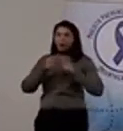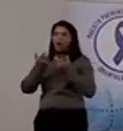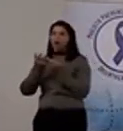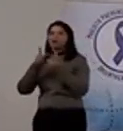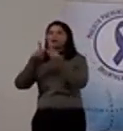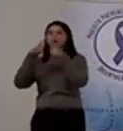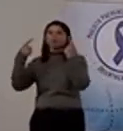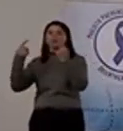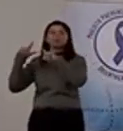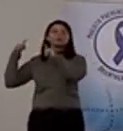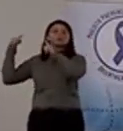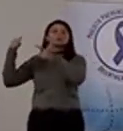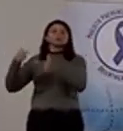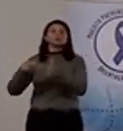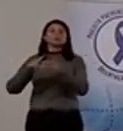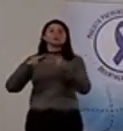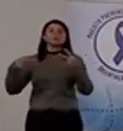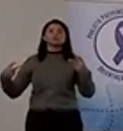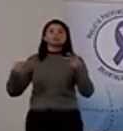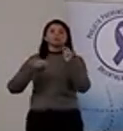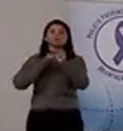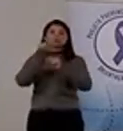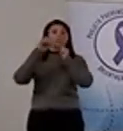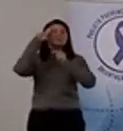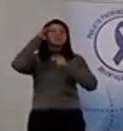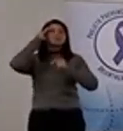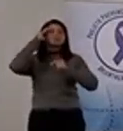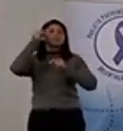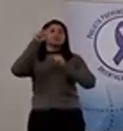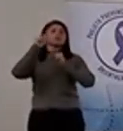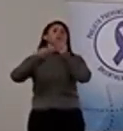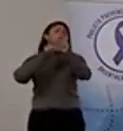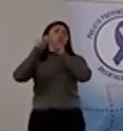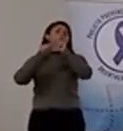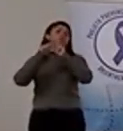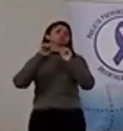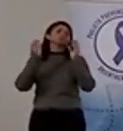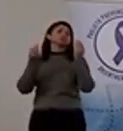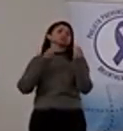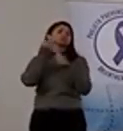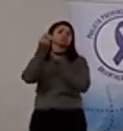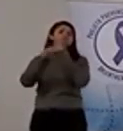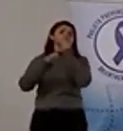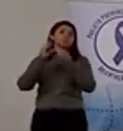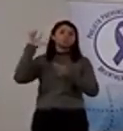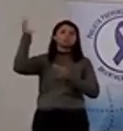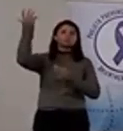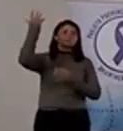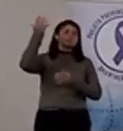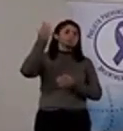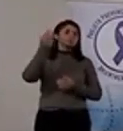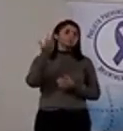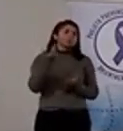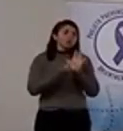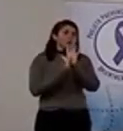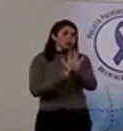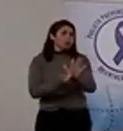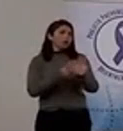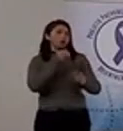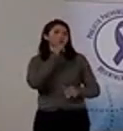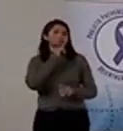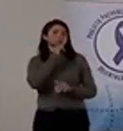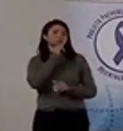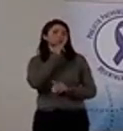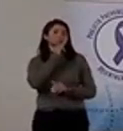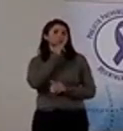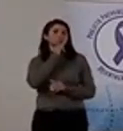só para entender como essas malformações elas acontecem. E aqui é um exemplo disso. Aqui, por exemplo, um geneticista bem treinado,